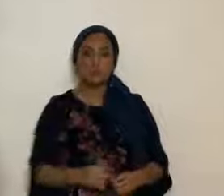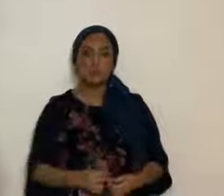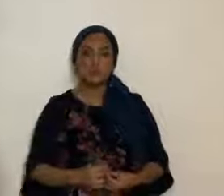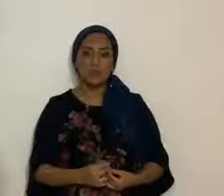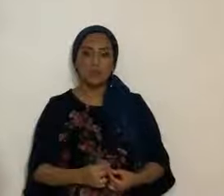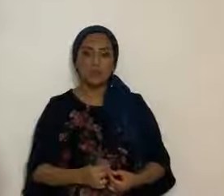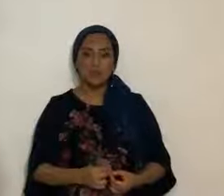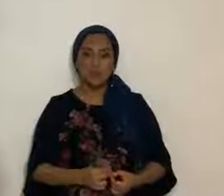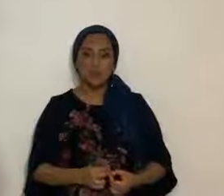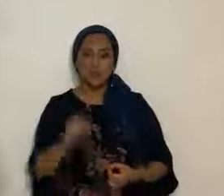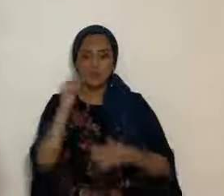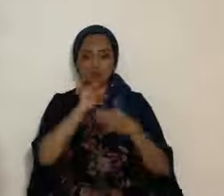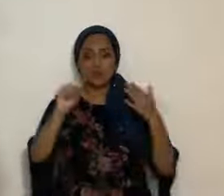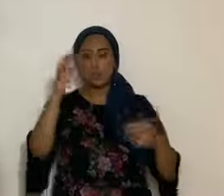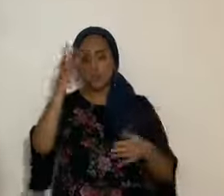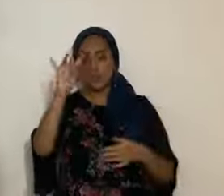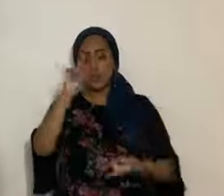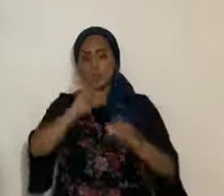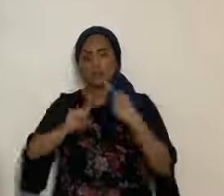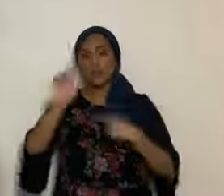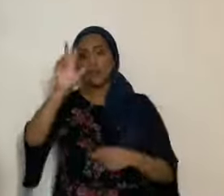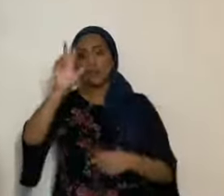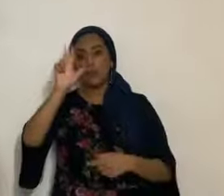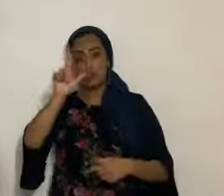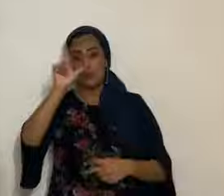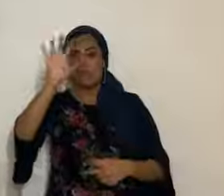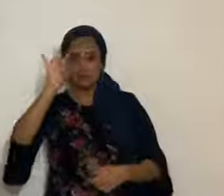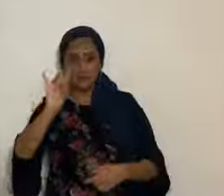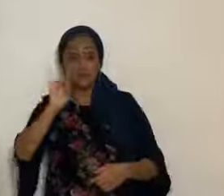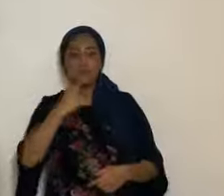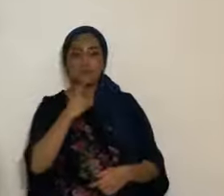del verso 18 al 28. Dice de la siguiente manera: